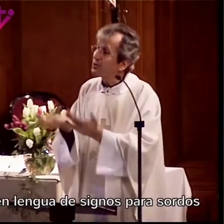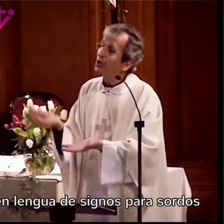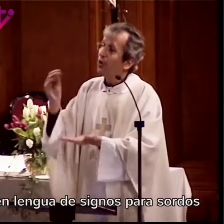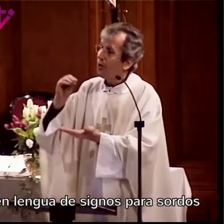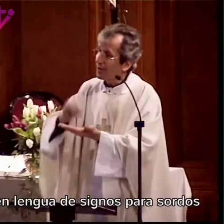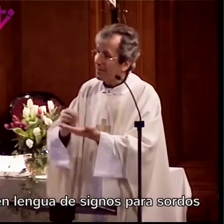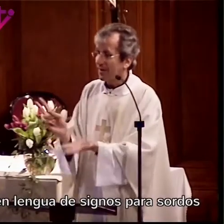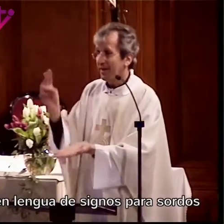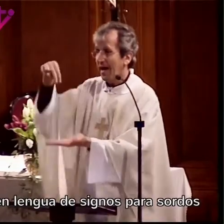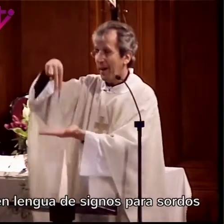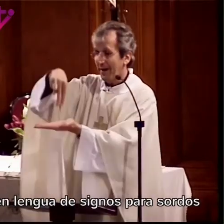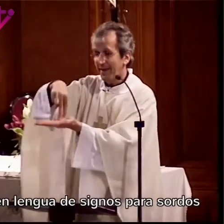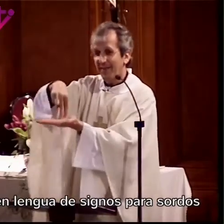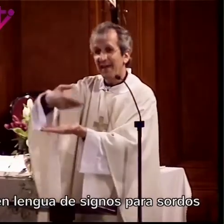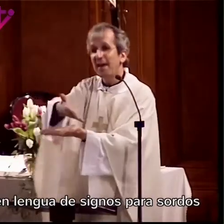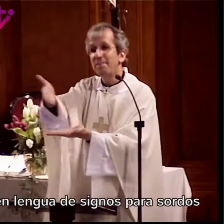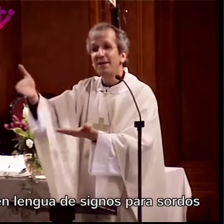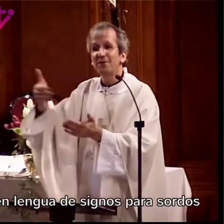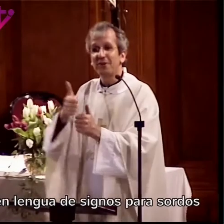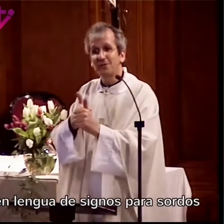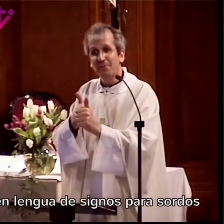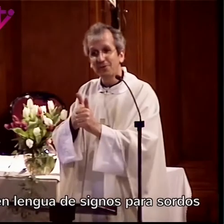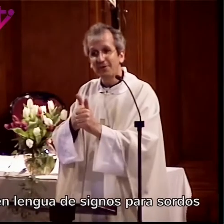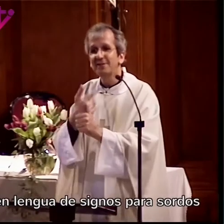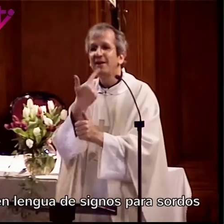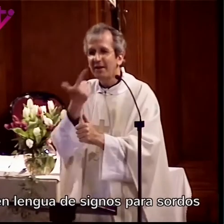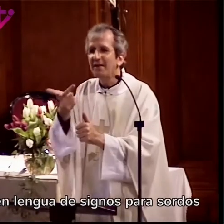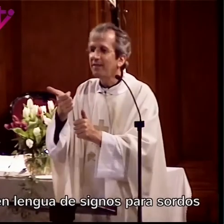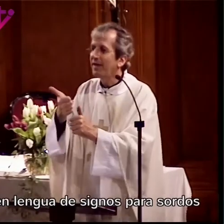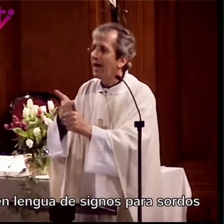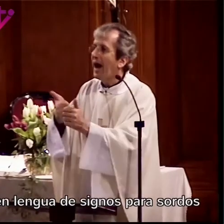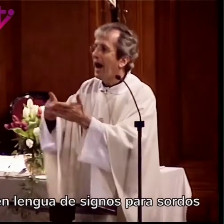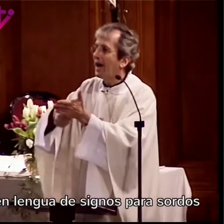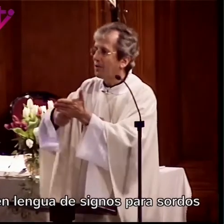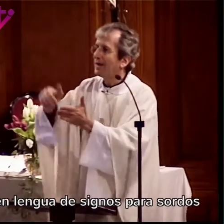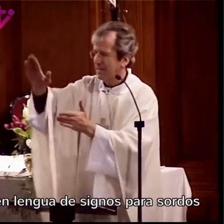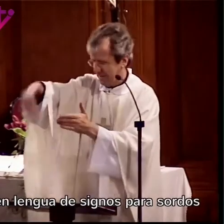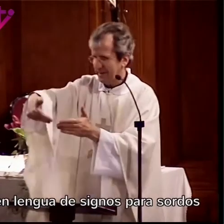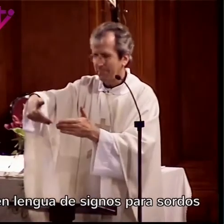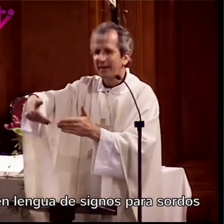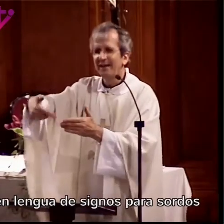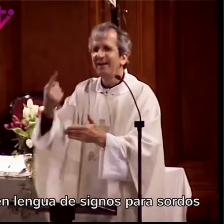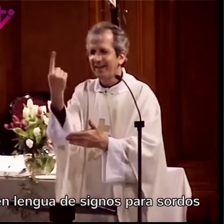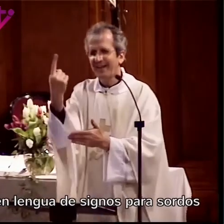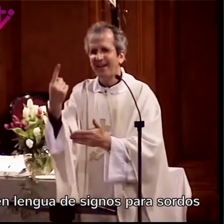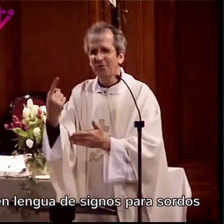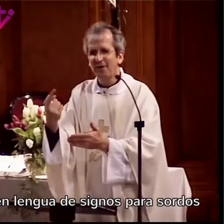otra vez aparece en medio de los apóstoles y le dice a Tomás ven trae tu dedo